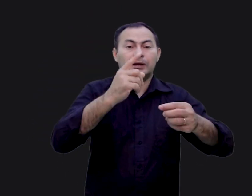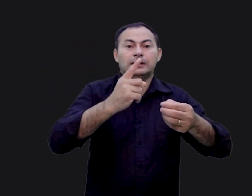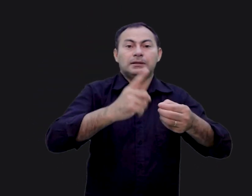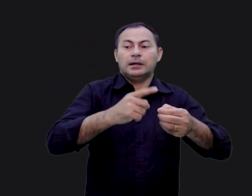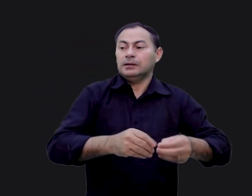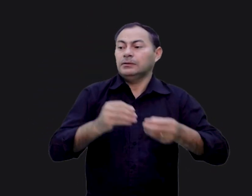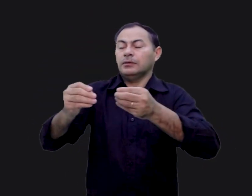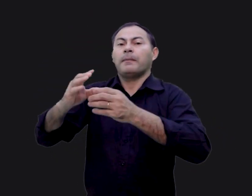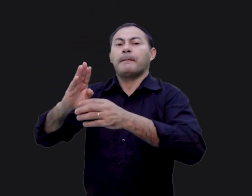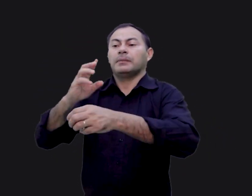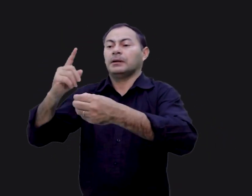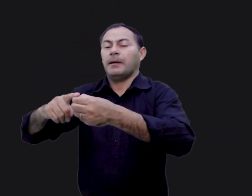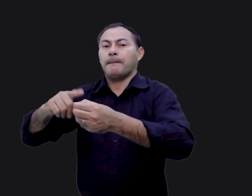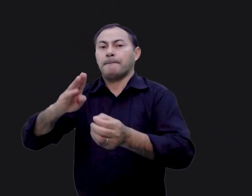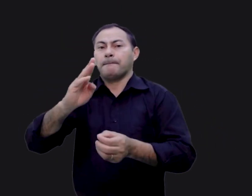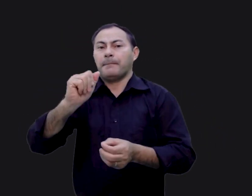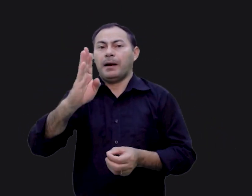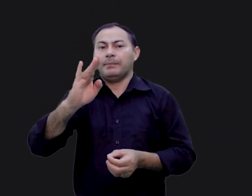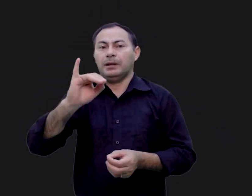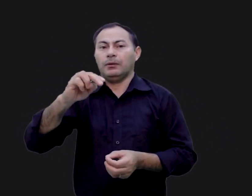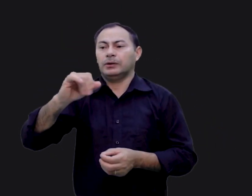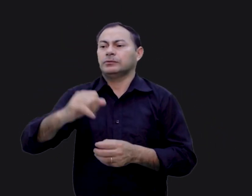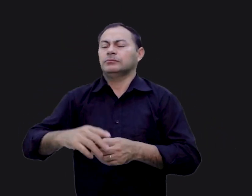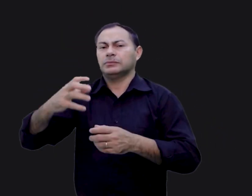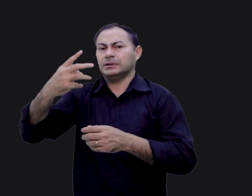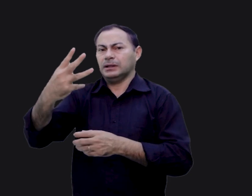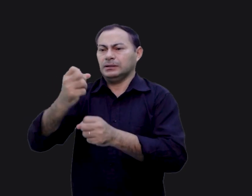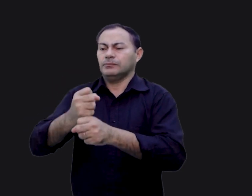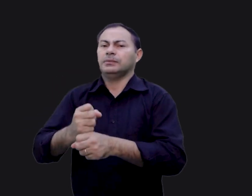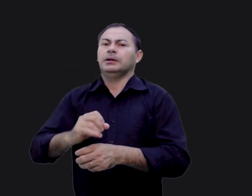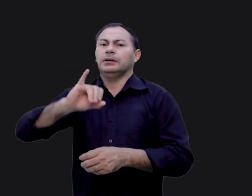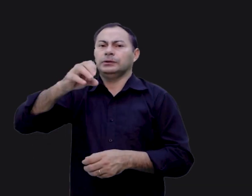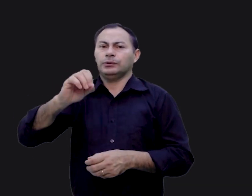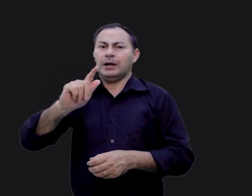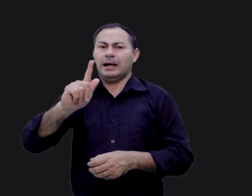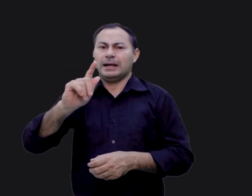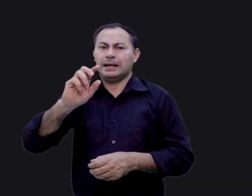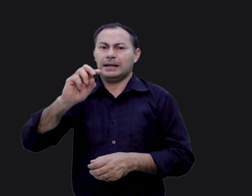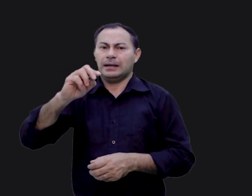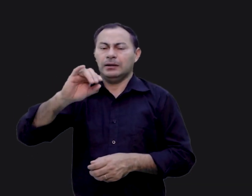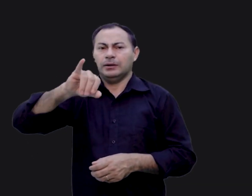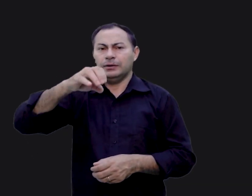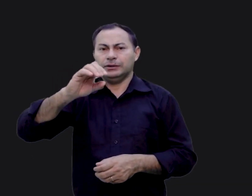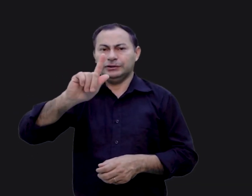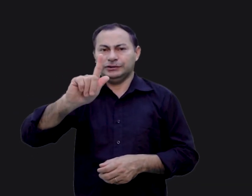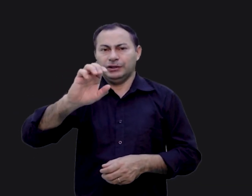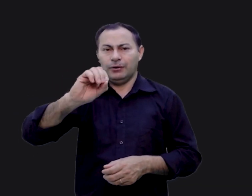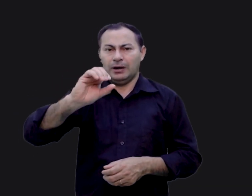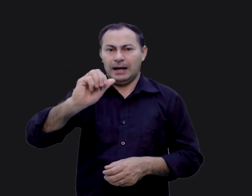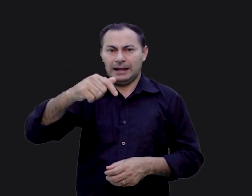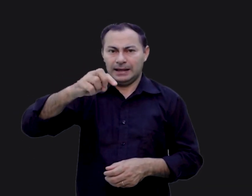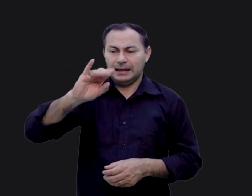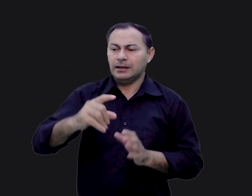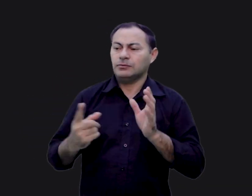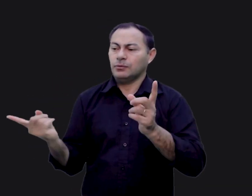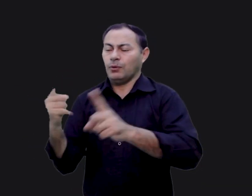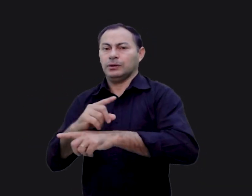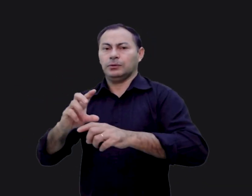onde serviu ao seu rei babilônico por 3 anos. Mas depois Jeoaquim se rebelou contra as forças da Babilônia. Os